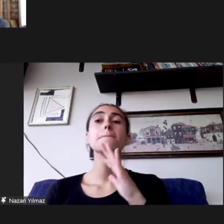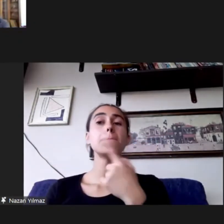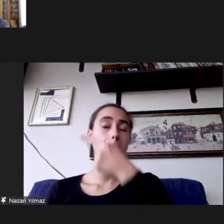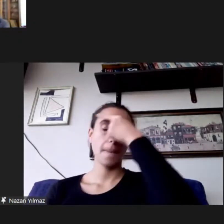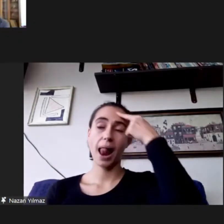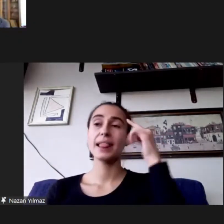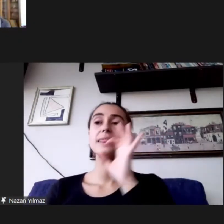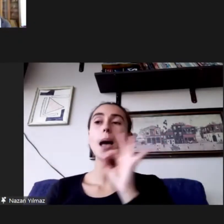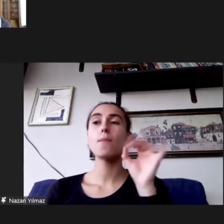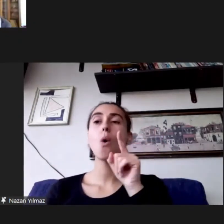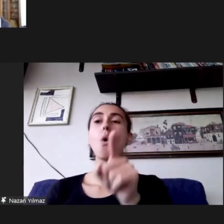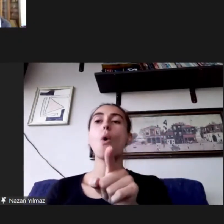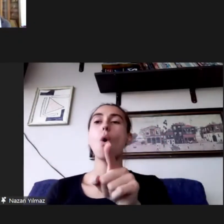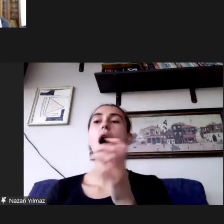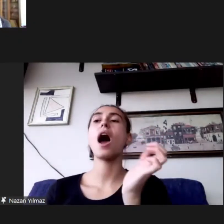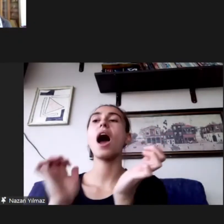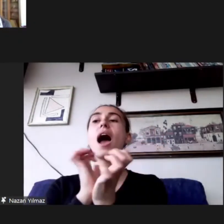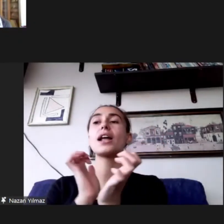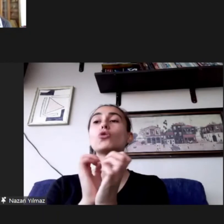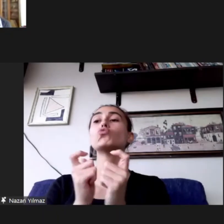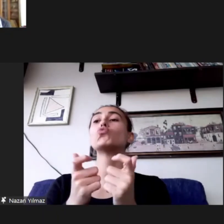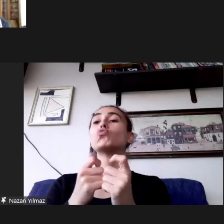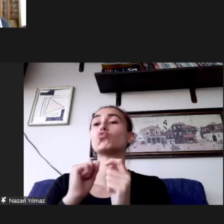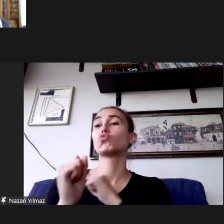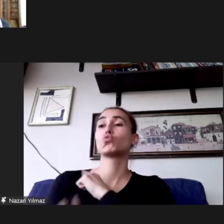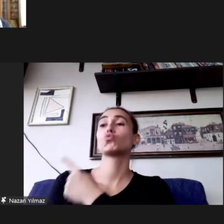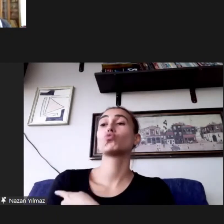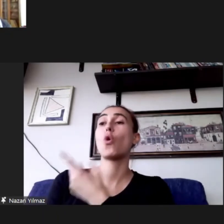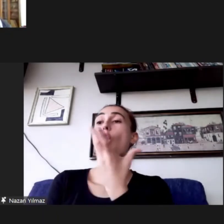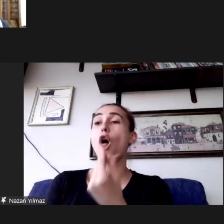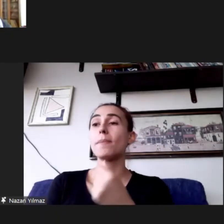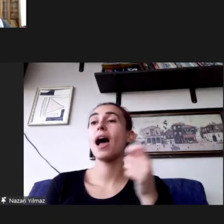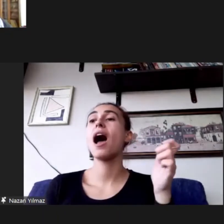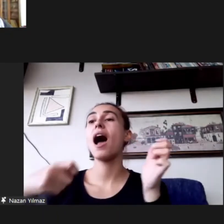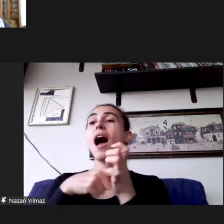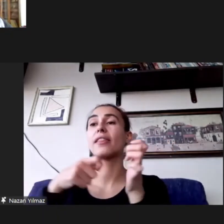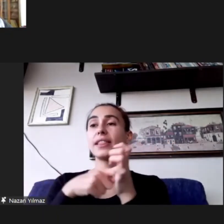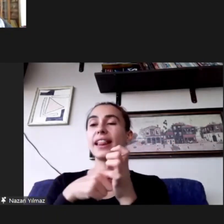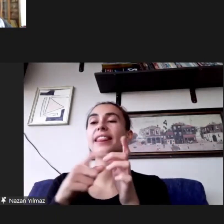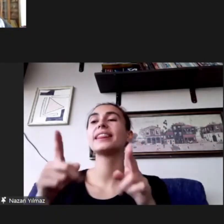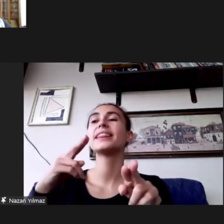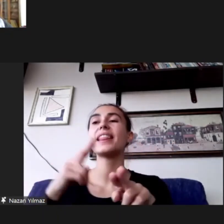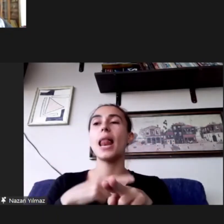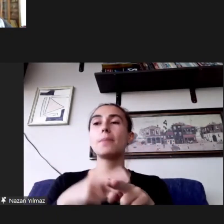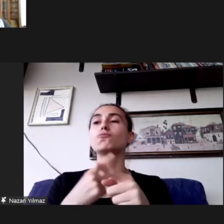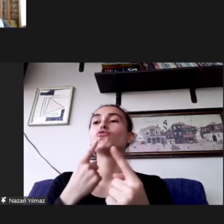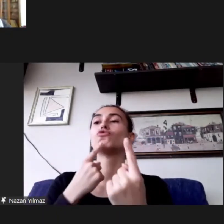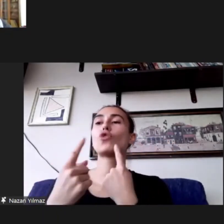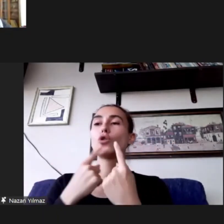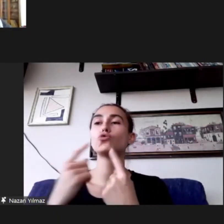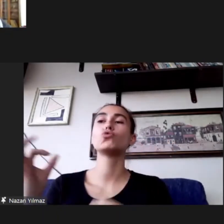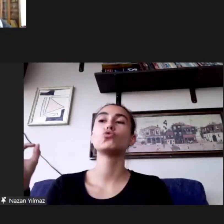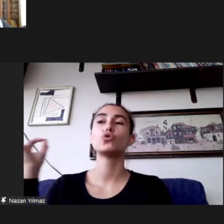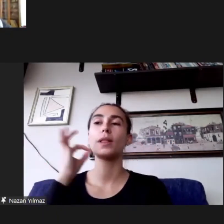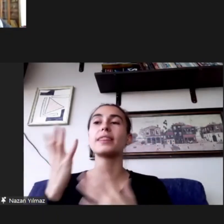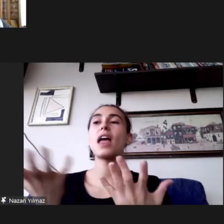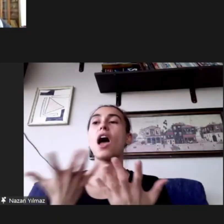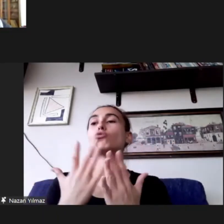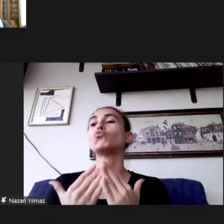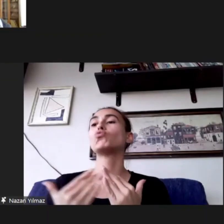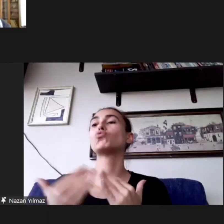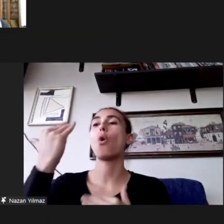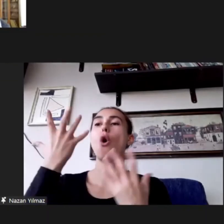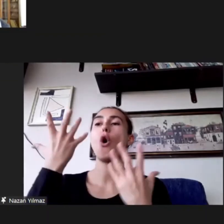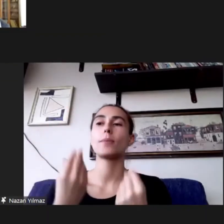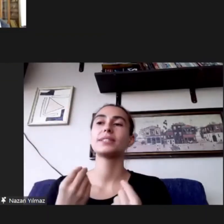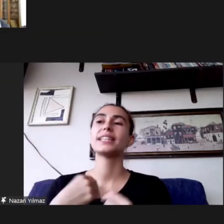o velilerin güçlenmesi adına aktivist diyebileceğimiz velilerin deneyimlerinin, sözlerinin duyurulmasına ve çoğaltılmasına ihtiyacımız